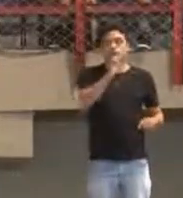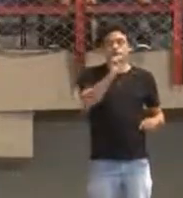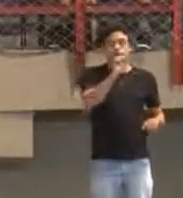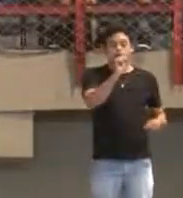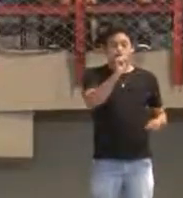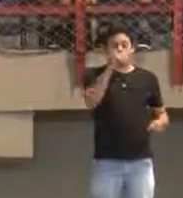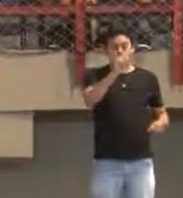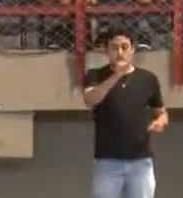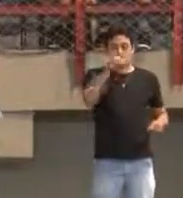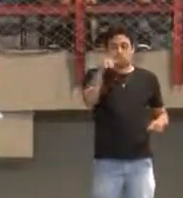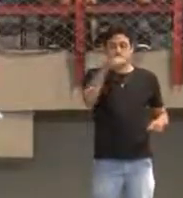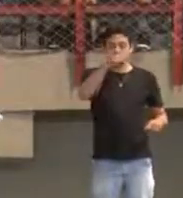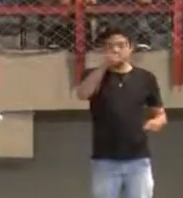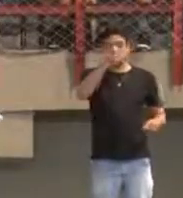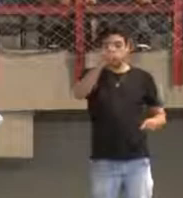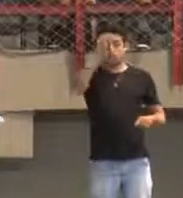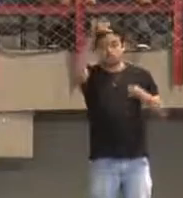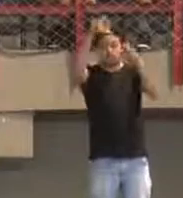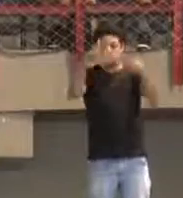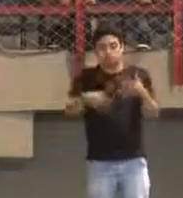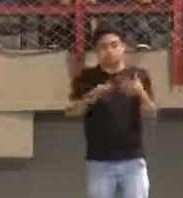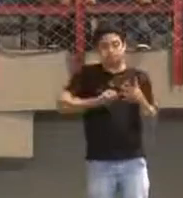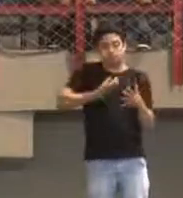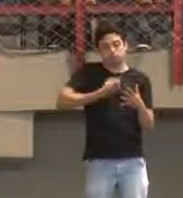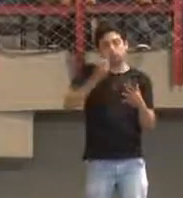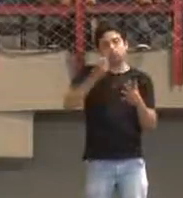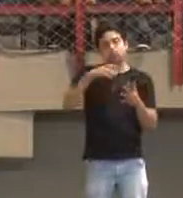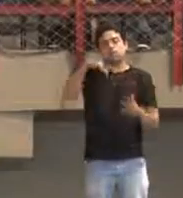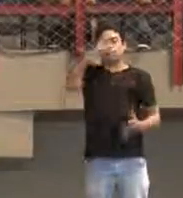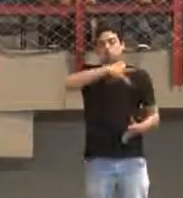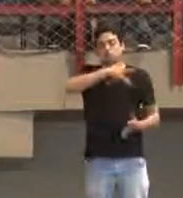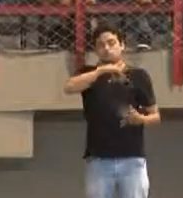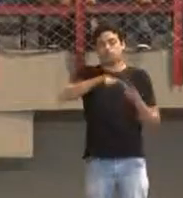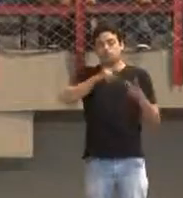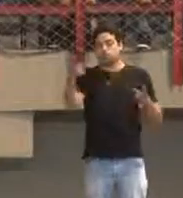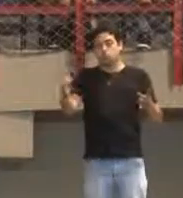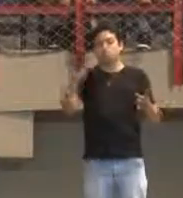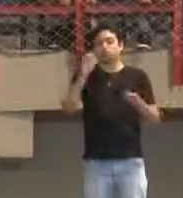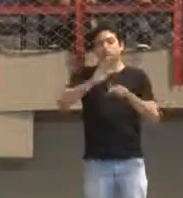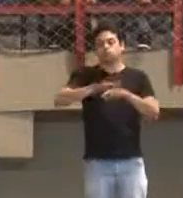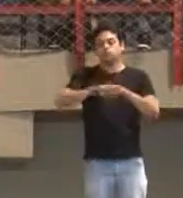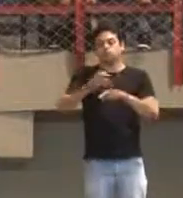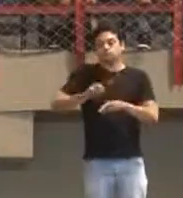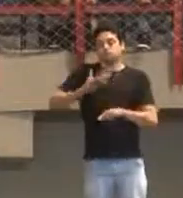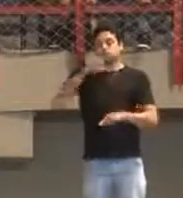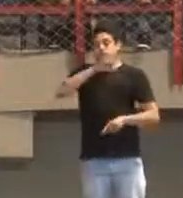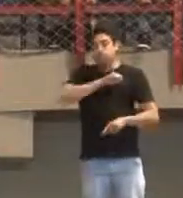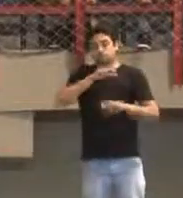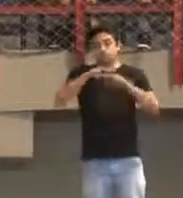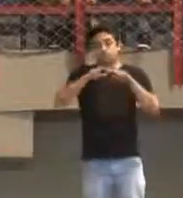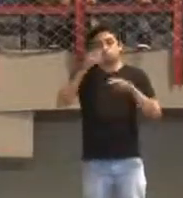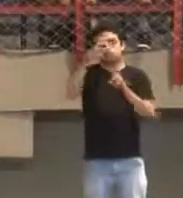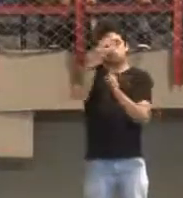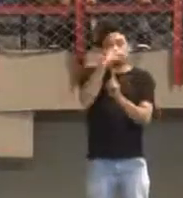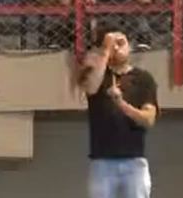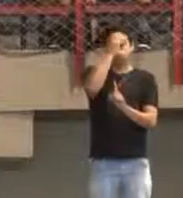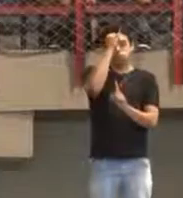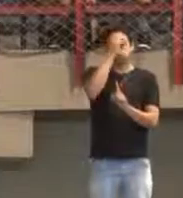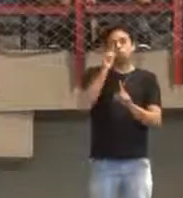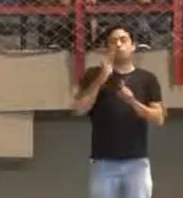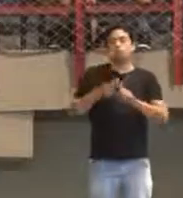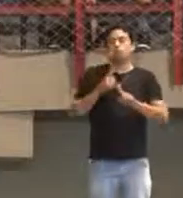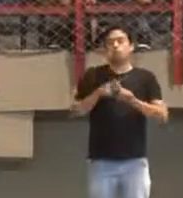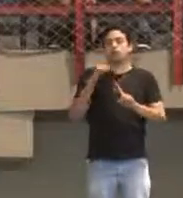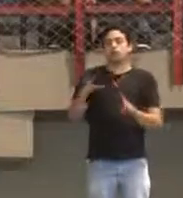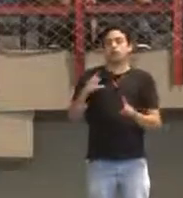de Queiroz vai fazer romance. E o Antero vai fazer poesia. Como ele não é alienado, ele não vai